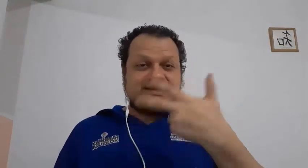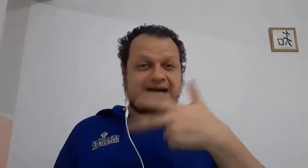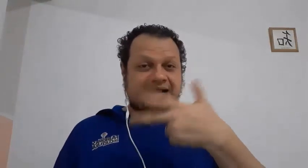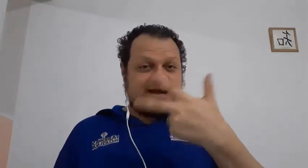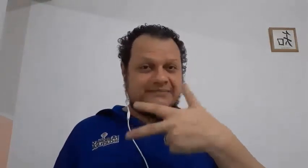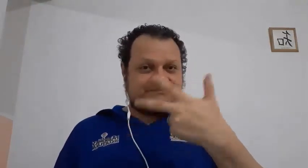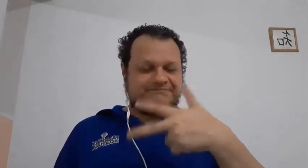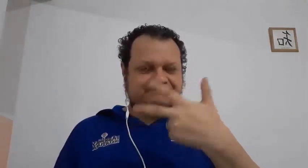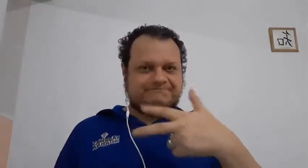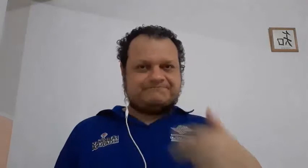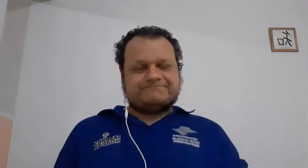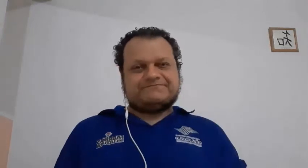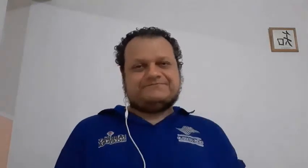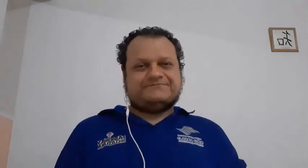CH.